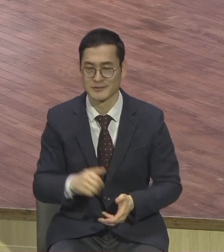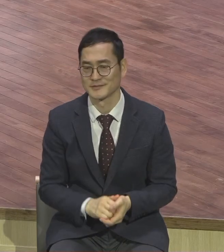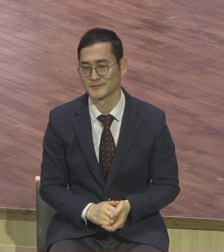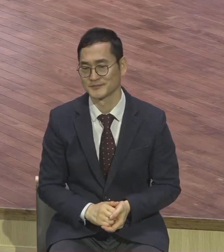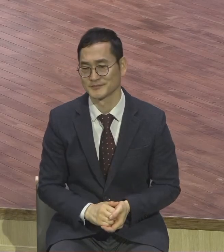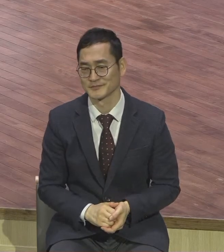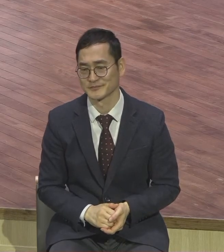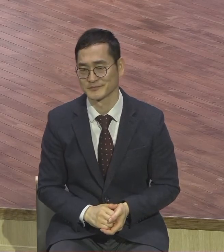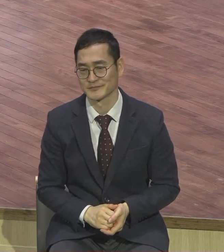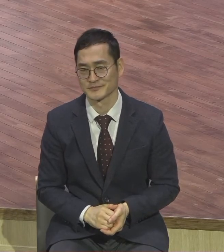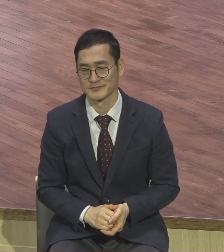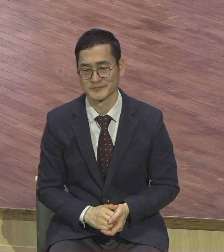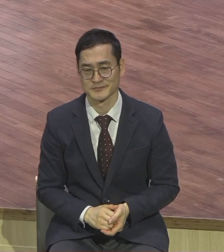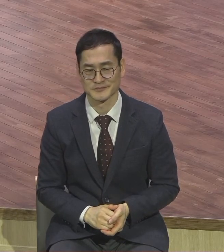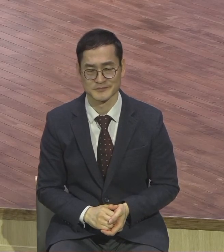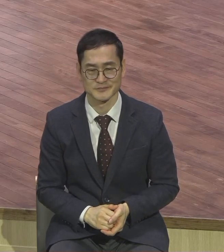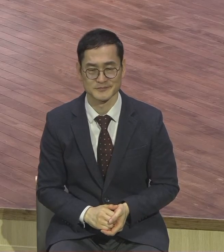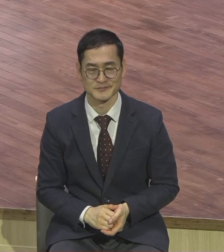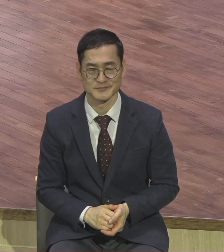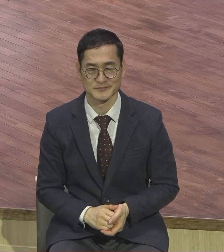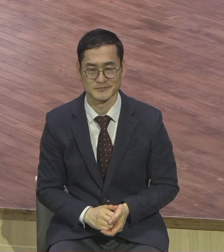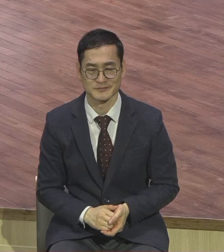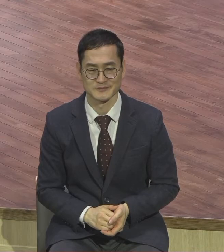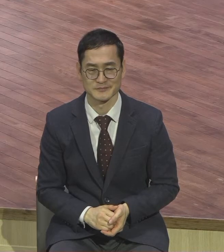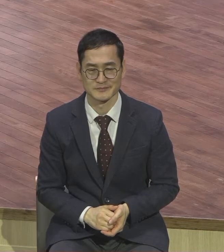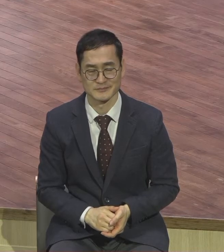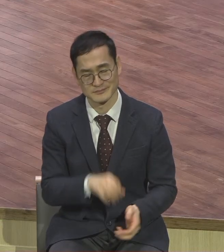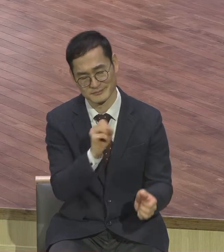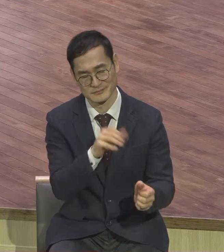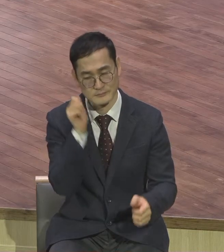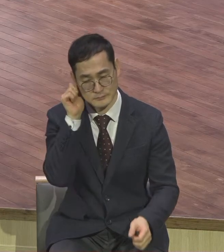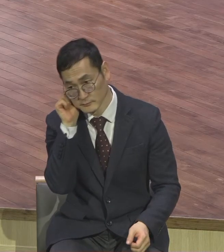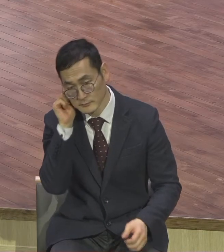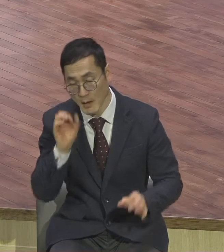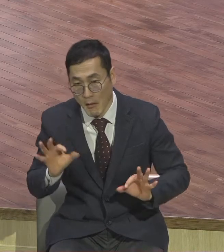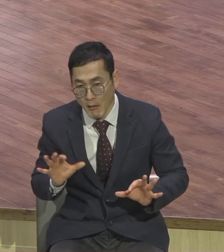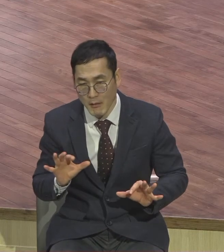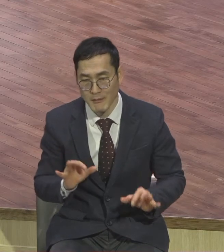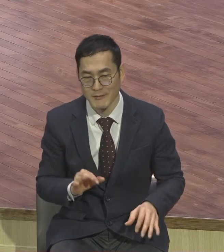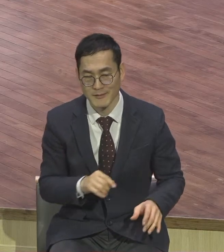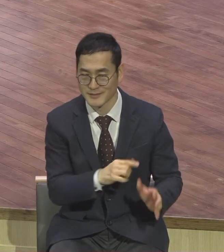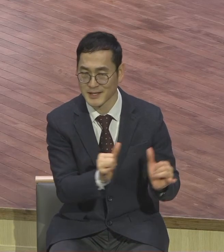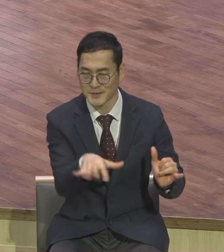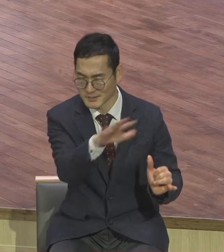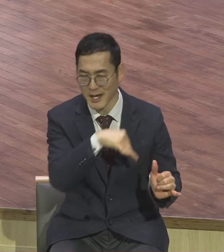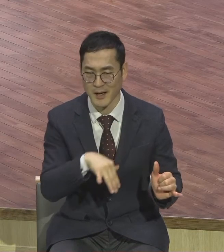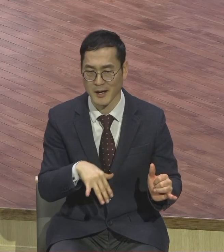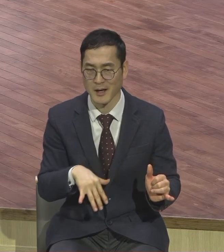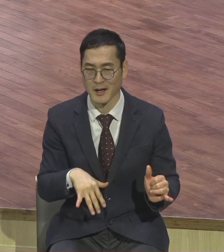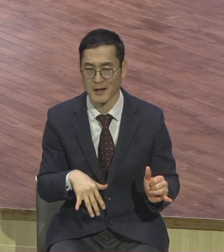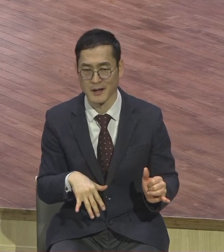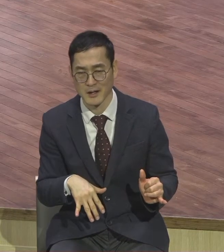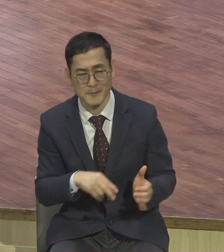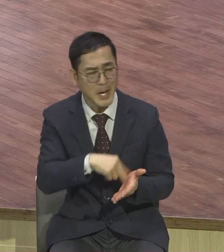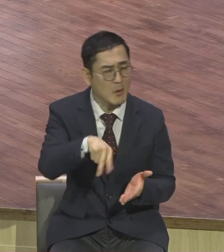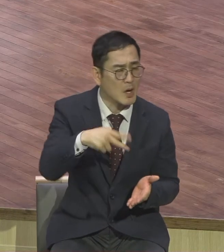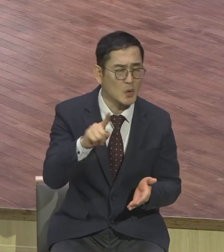살리게 돼요. 자꾸 살려 사람을 살려 의사 살려야지 사람을 영적 의사니까